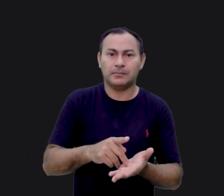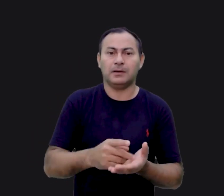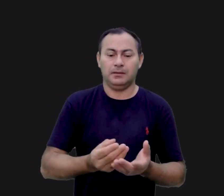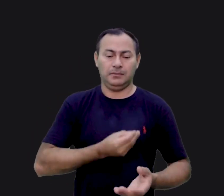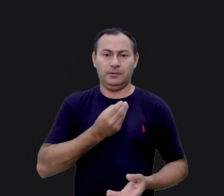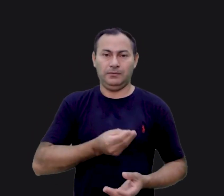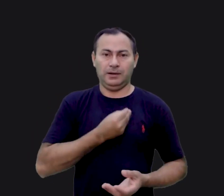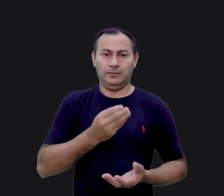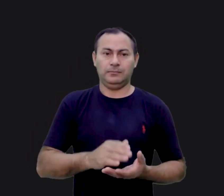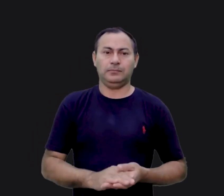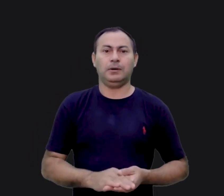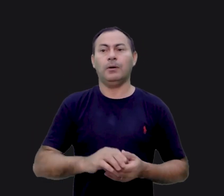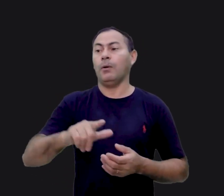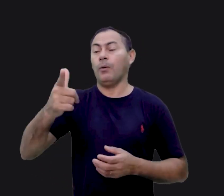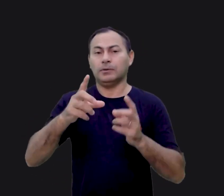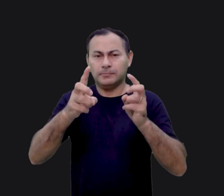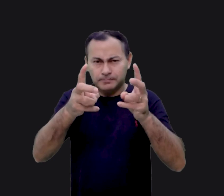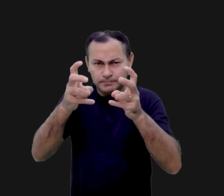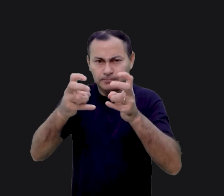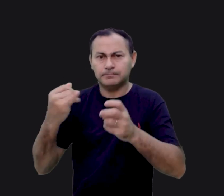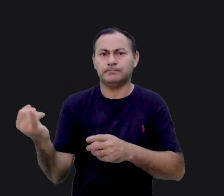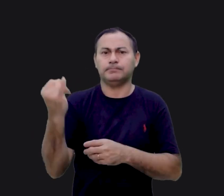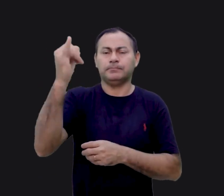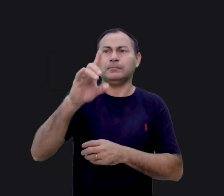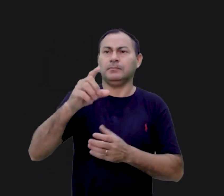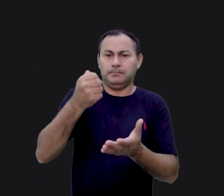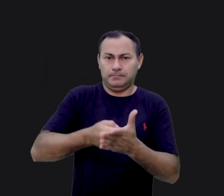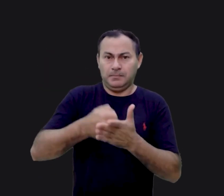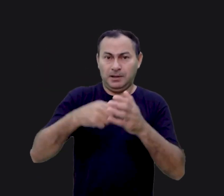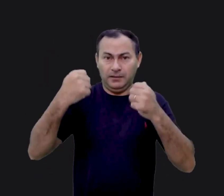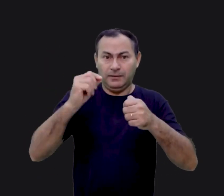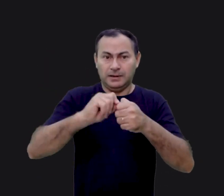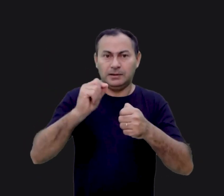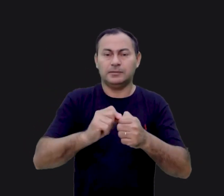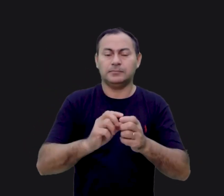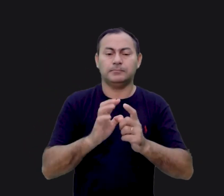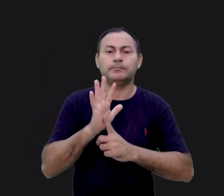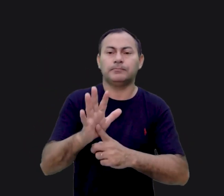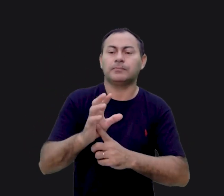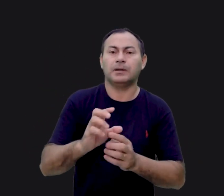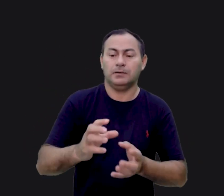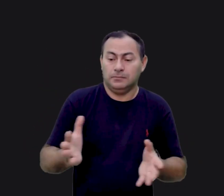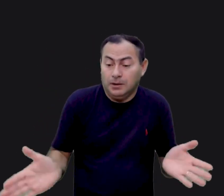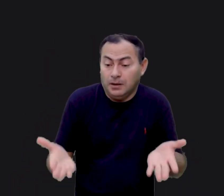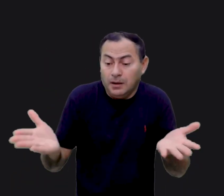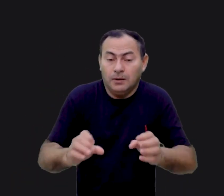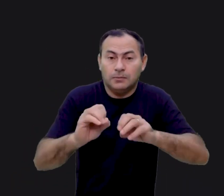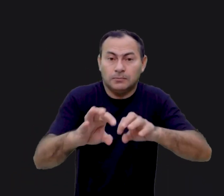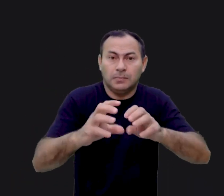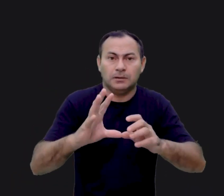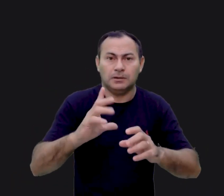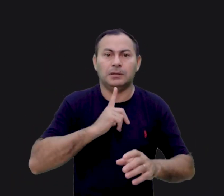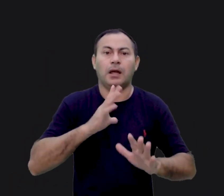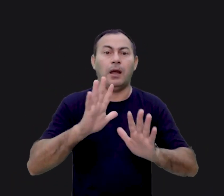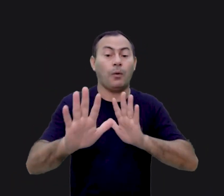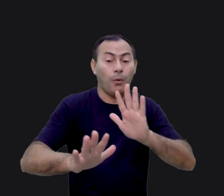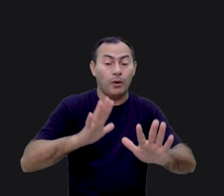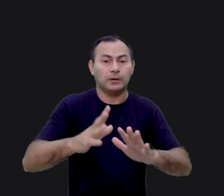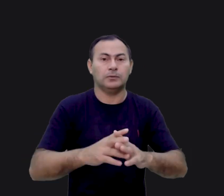estará vivendo outra observação muito importante que devemos fazer em relação a exortação dada para tomarmos cuidado